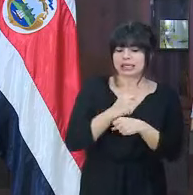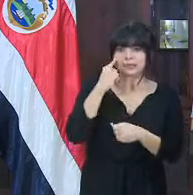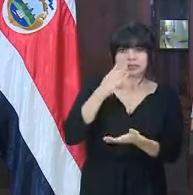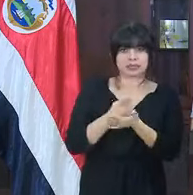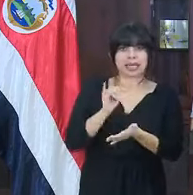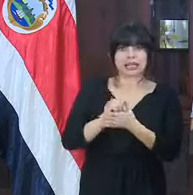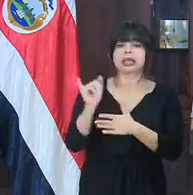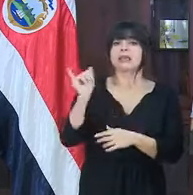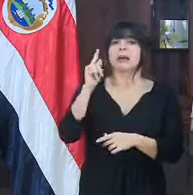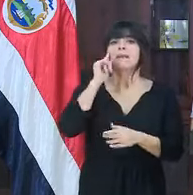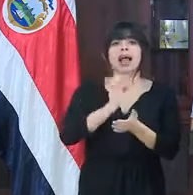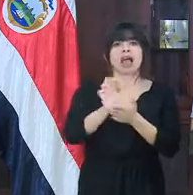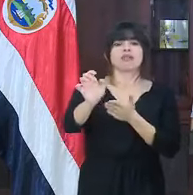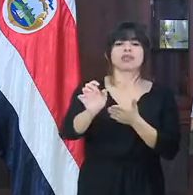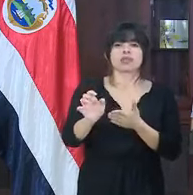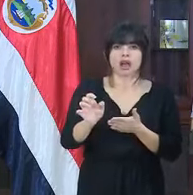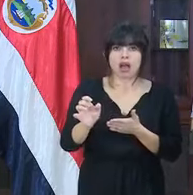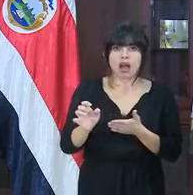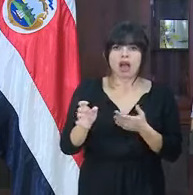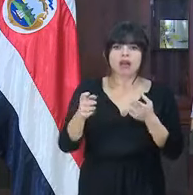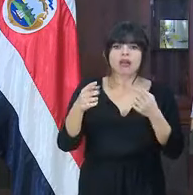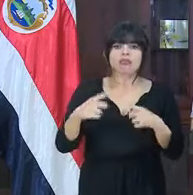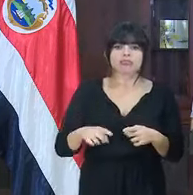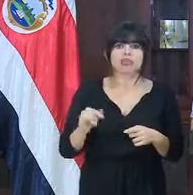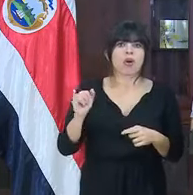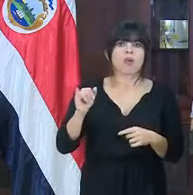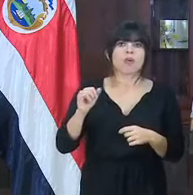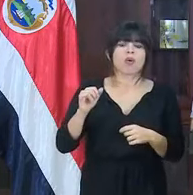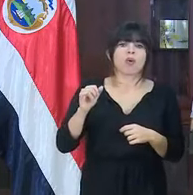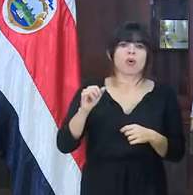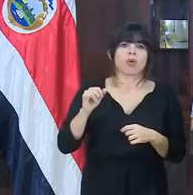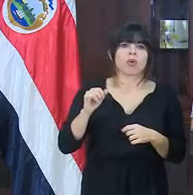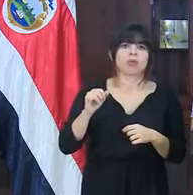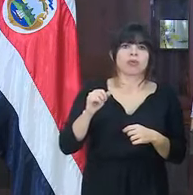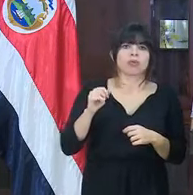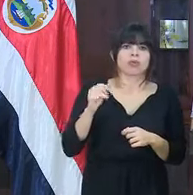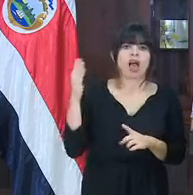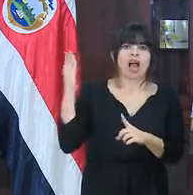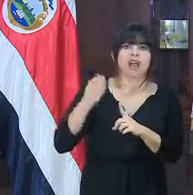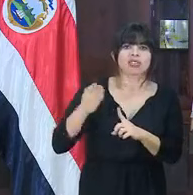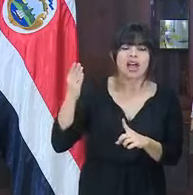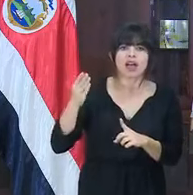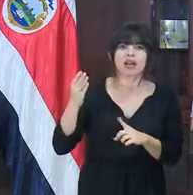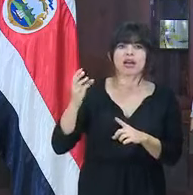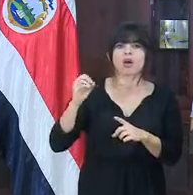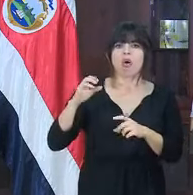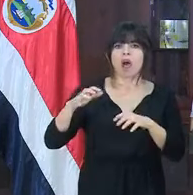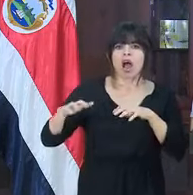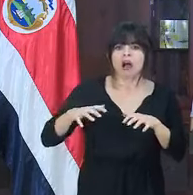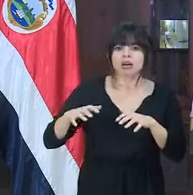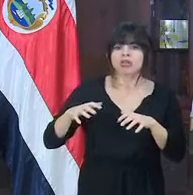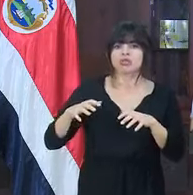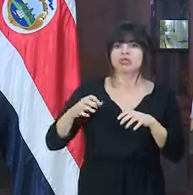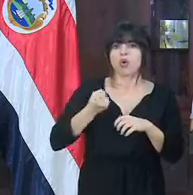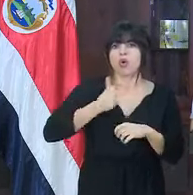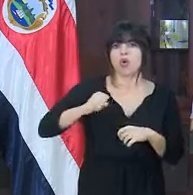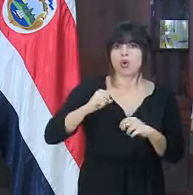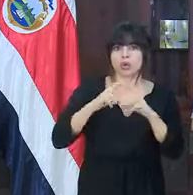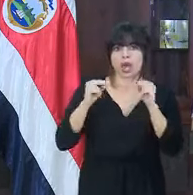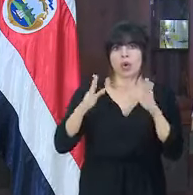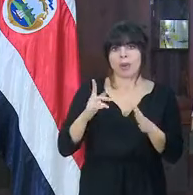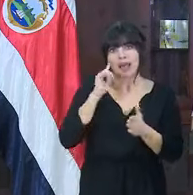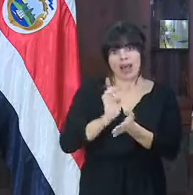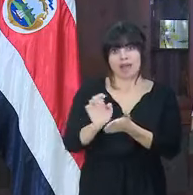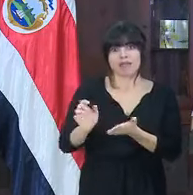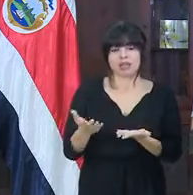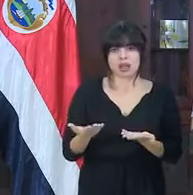para evitar también que hayan ataques o que hayan algún tipo de acciones contra nicaragüenses o contra cualquier